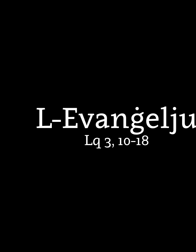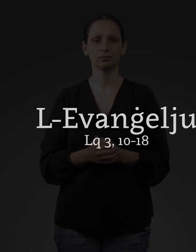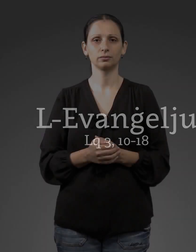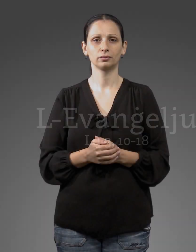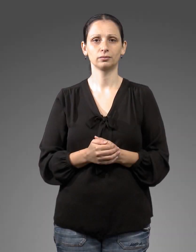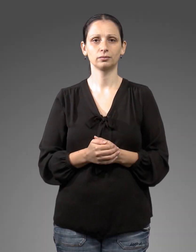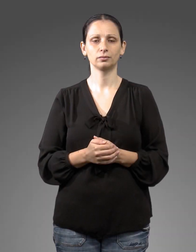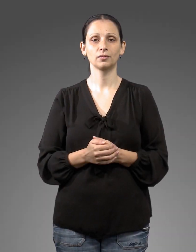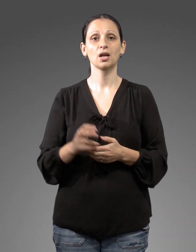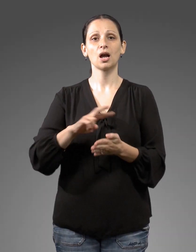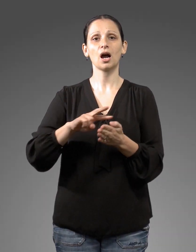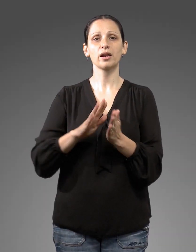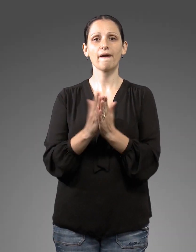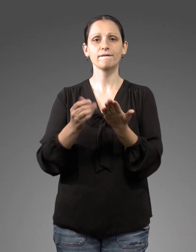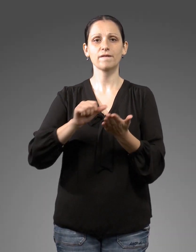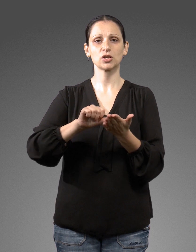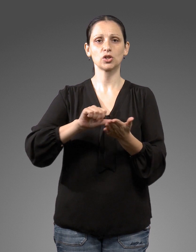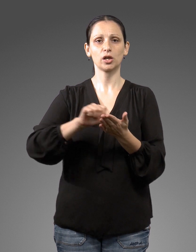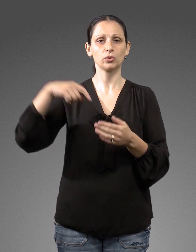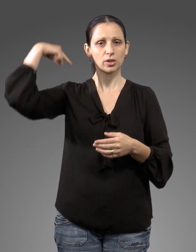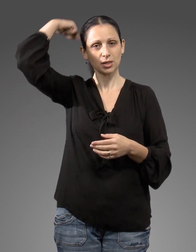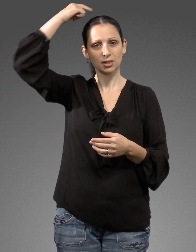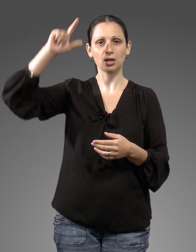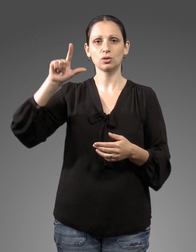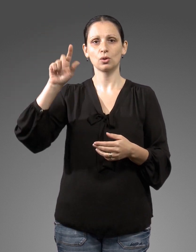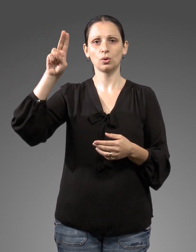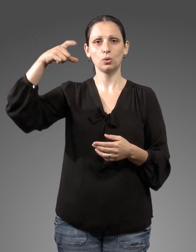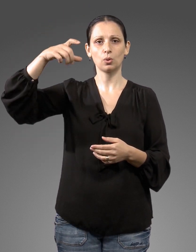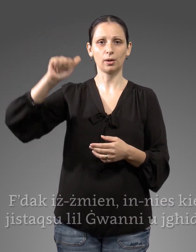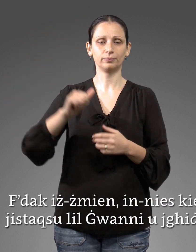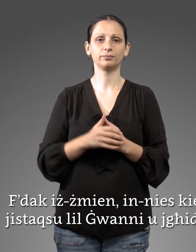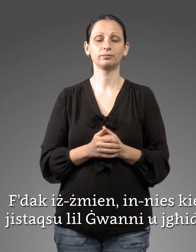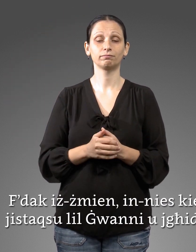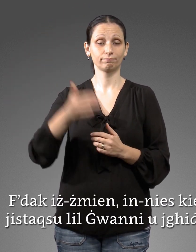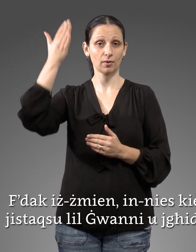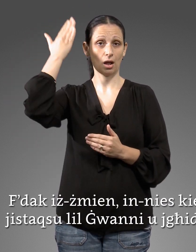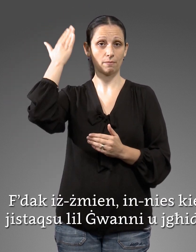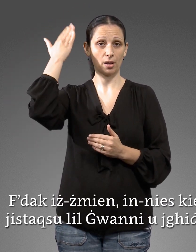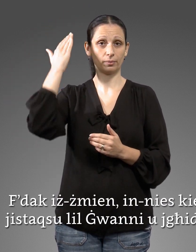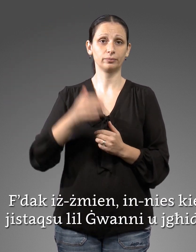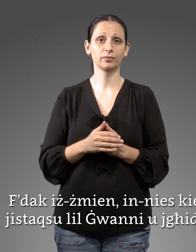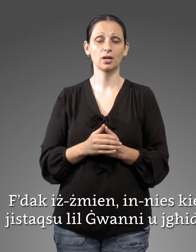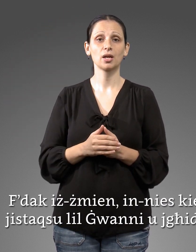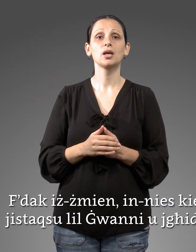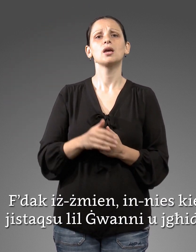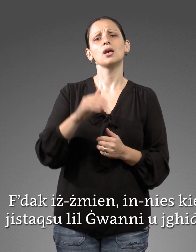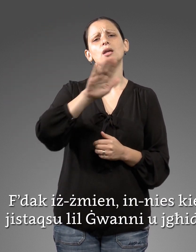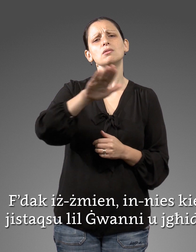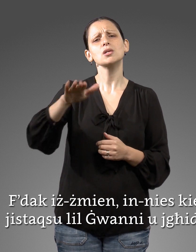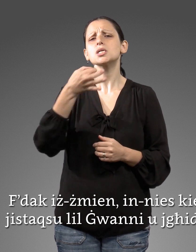U-mulejn I-zommilkom għalbkom U-dak-izmien N-niskunu jistaksu li' l-ġwannu